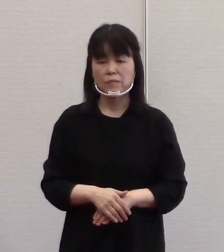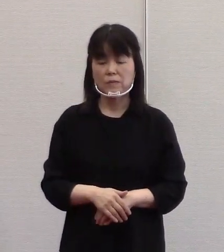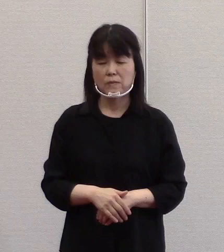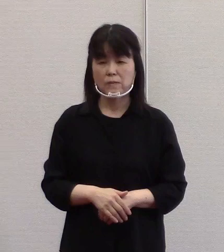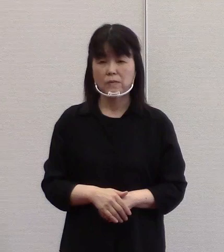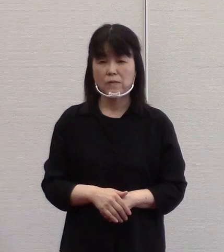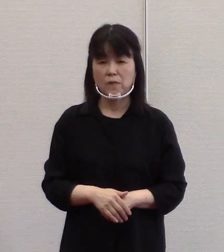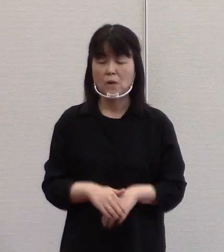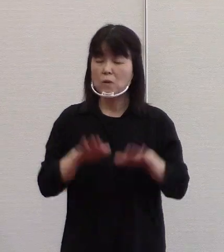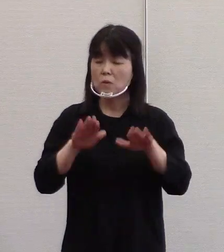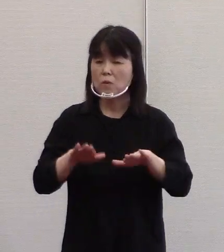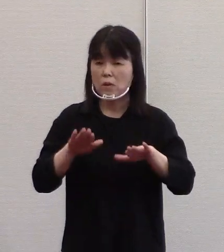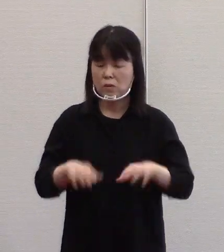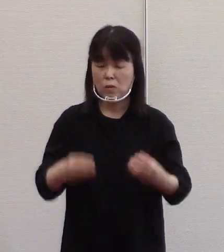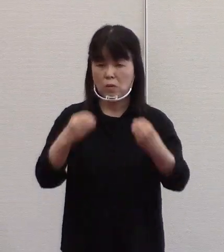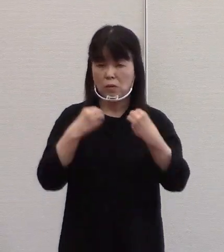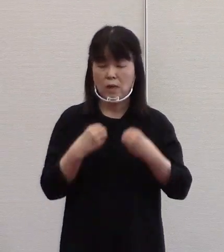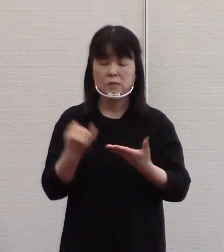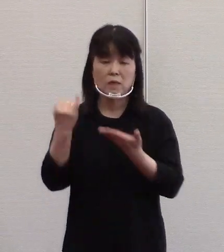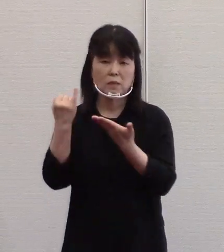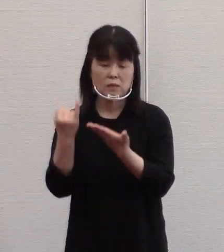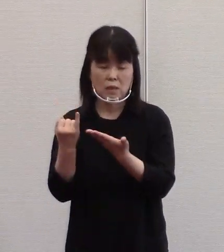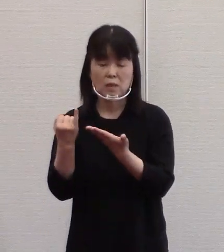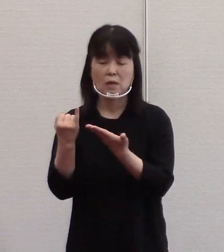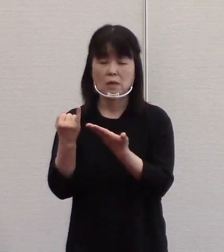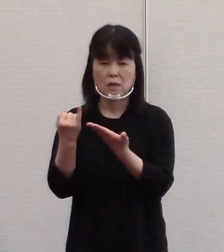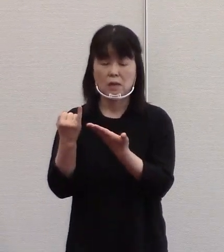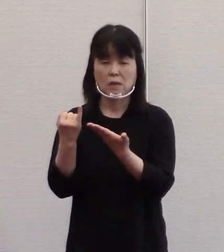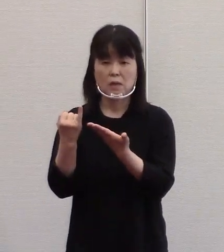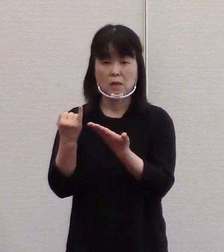の感染者にかかる、